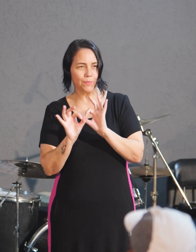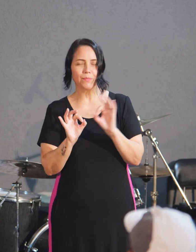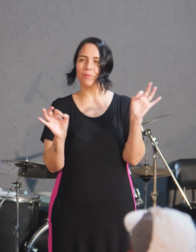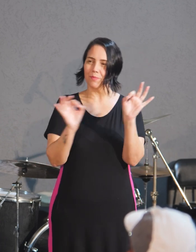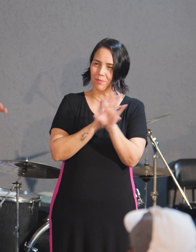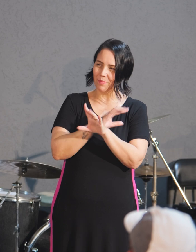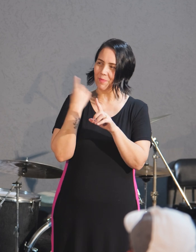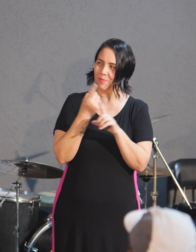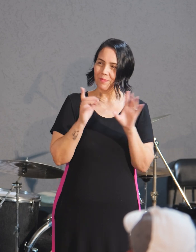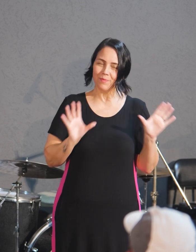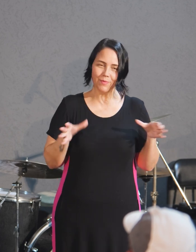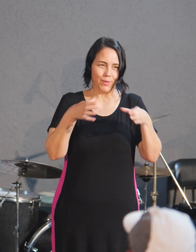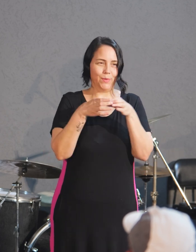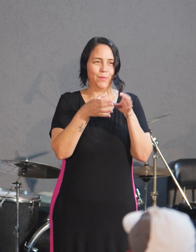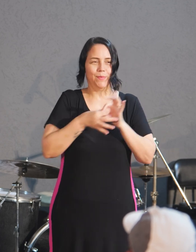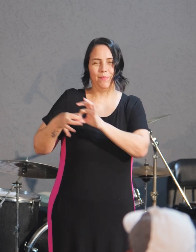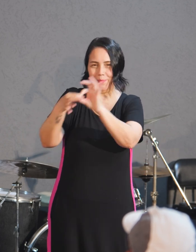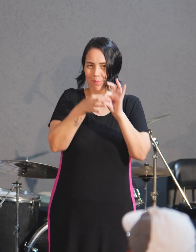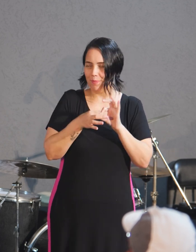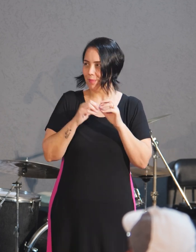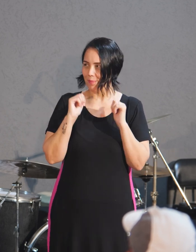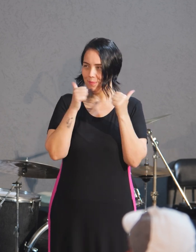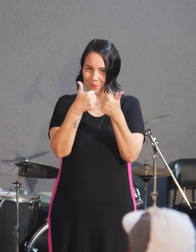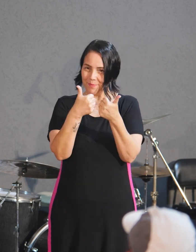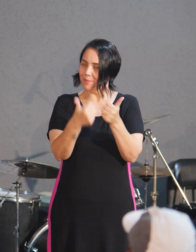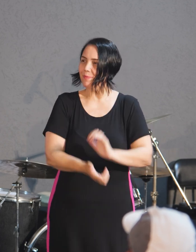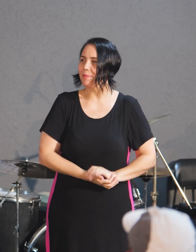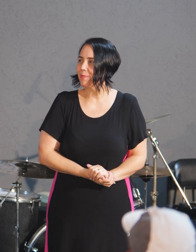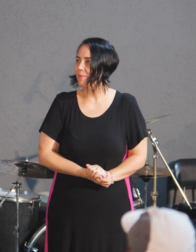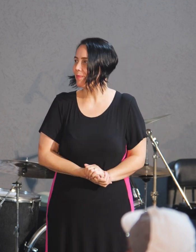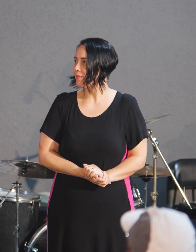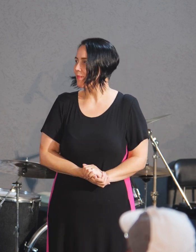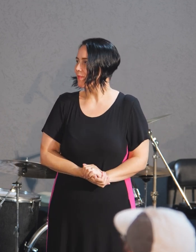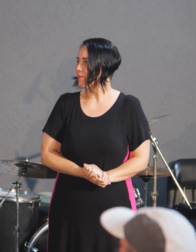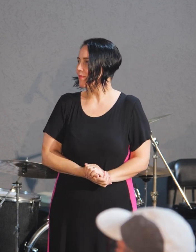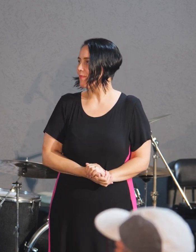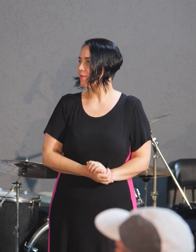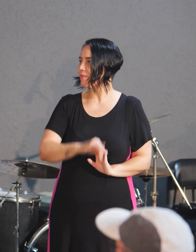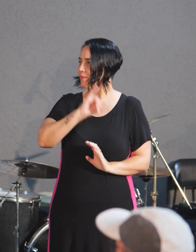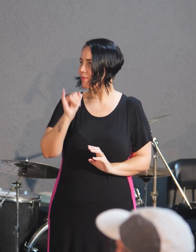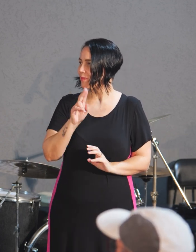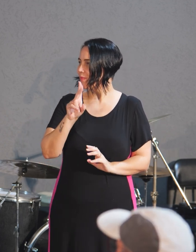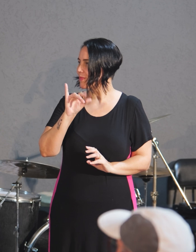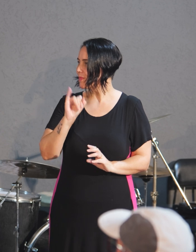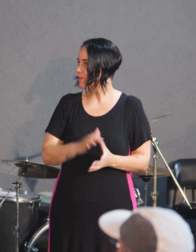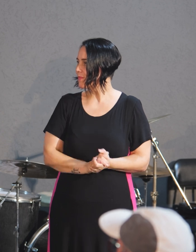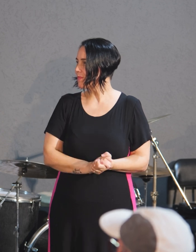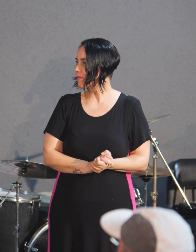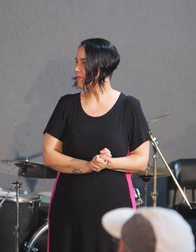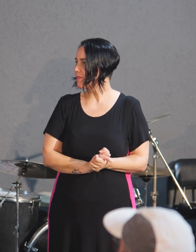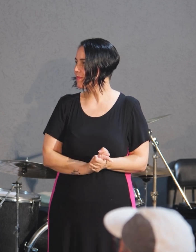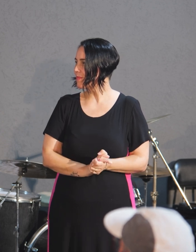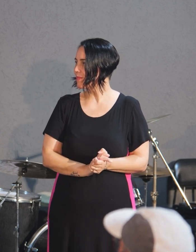com uma música que a gente tem junto, organizado ali também. Beleza? Então, Júnior, começar o negócio